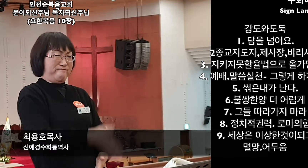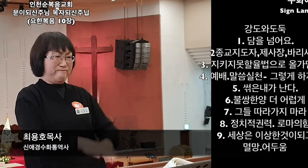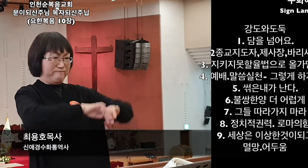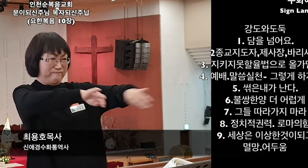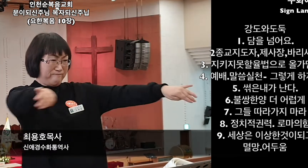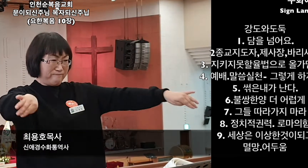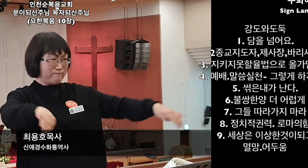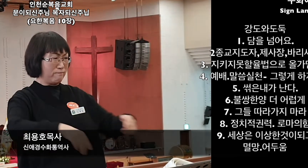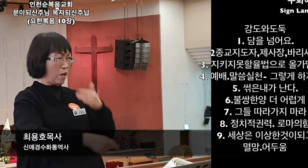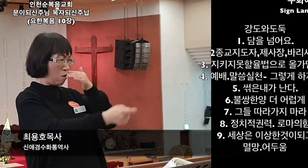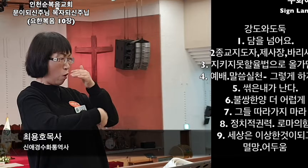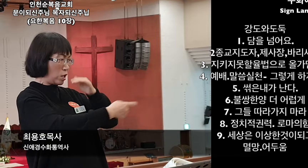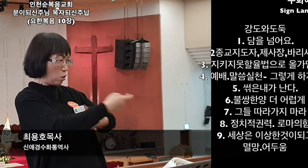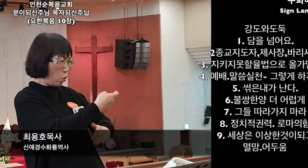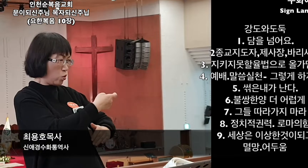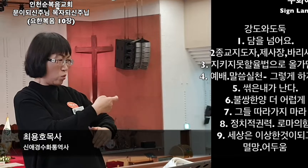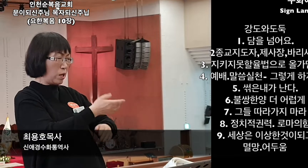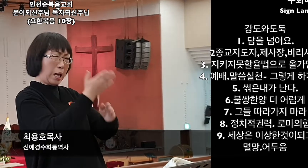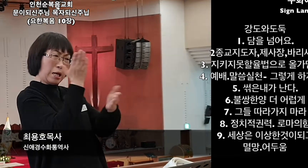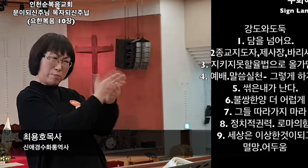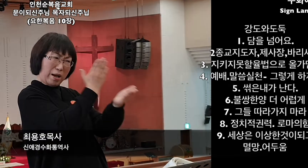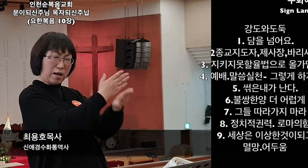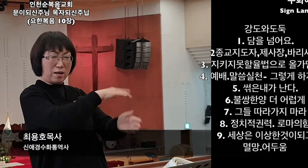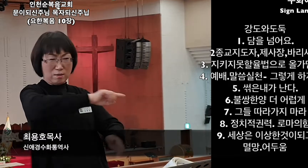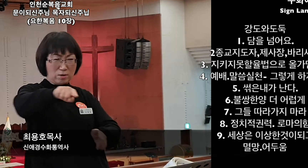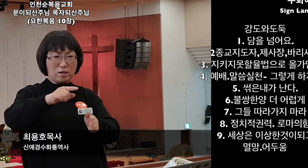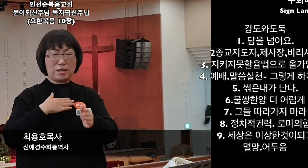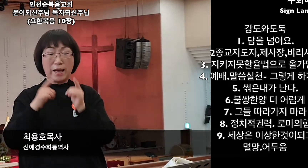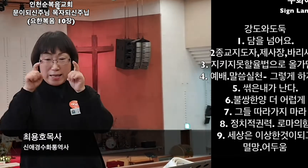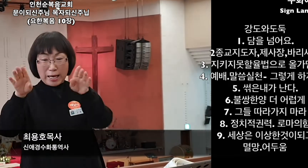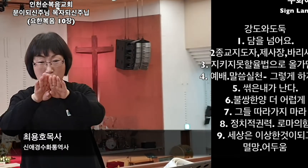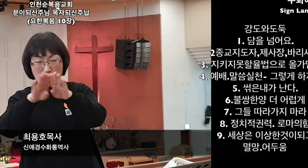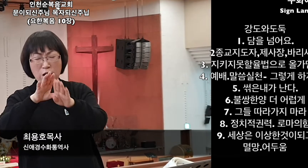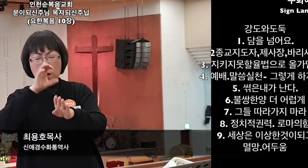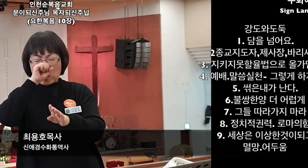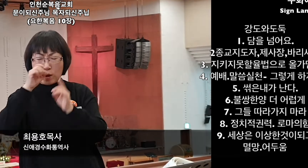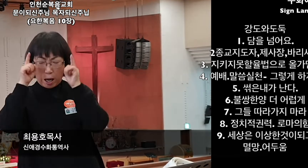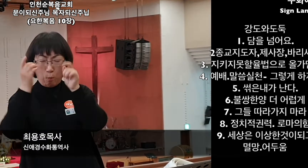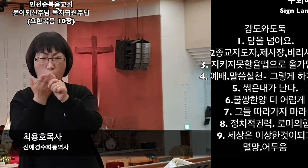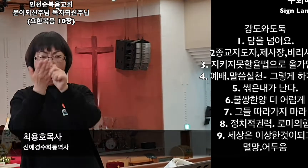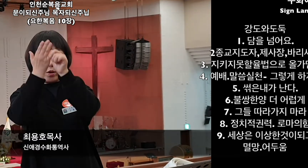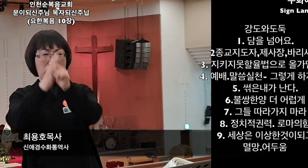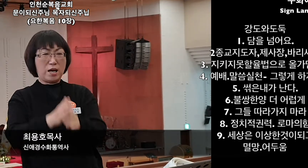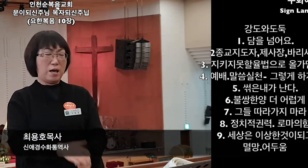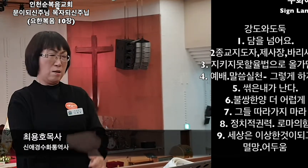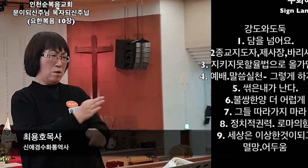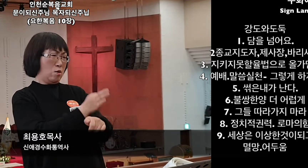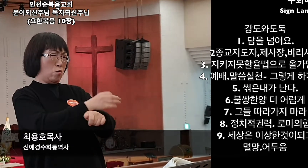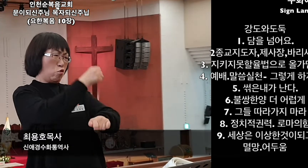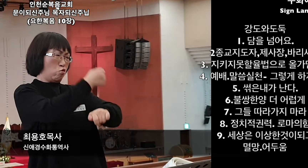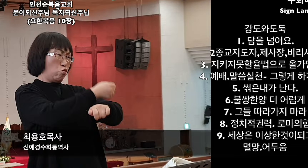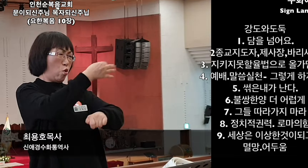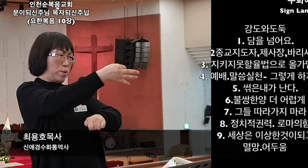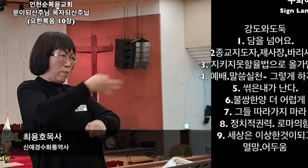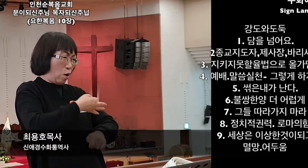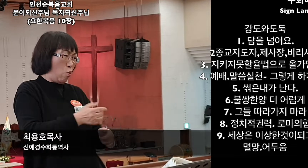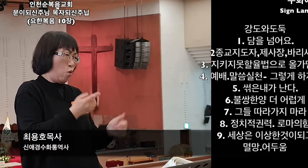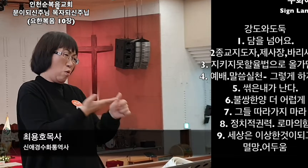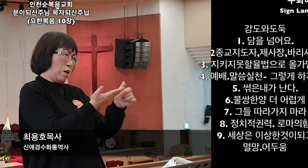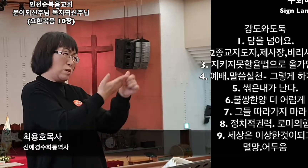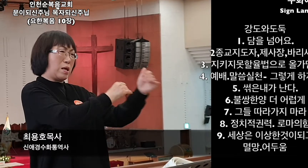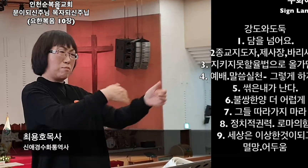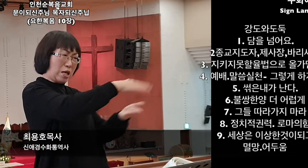겁니다. 강도와 도둑 그것 따라가지 말아라. 내가 선한 목자다. 너희들 사꾼들 쫓아가지 말라는 겁니다.